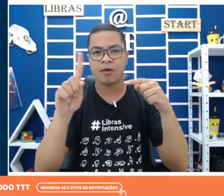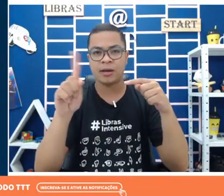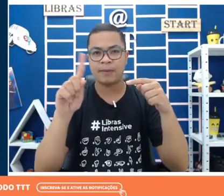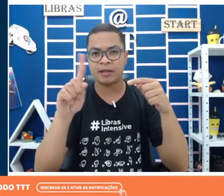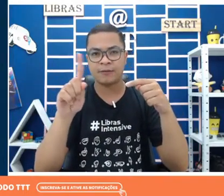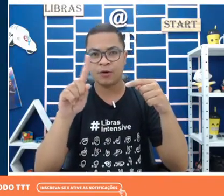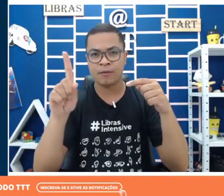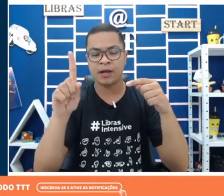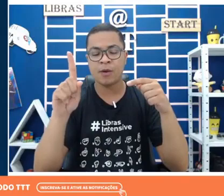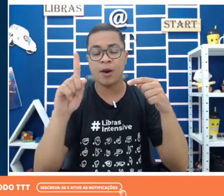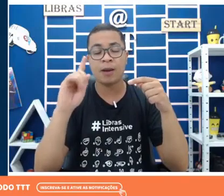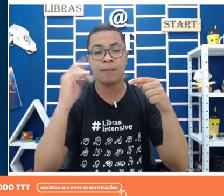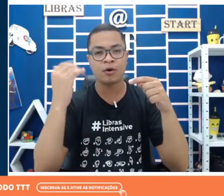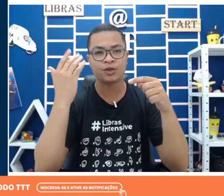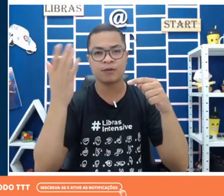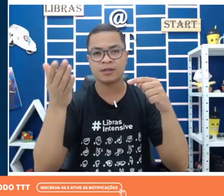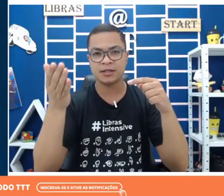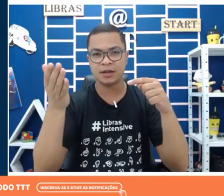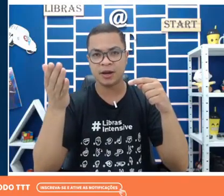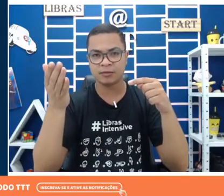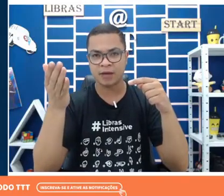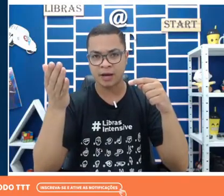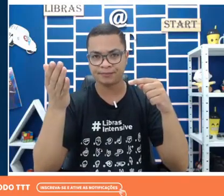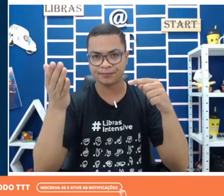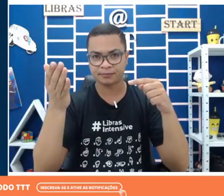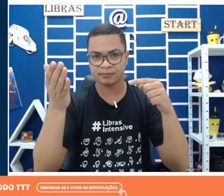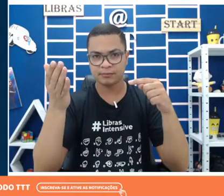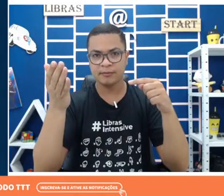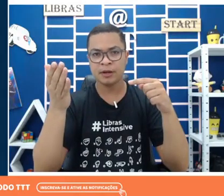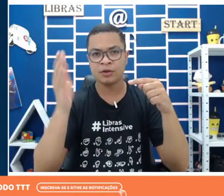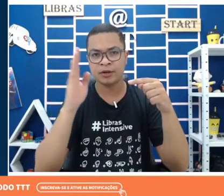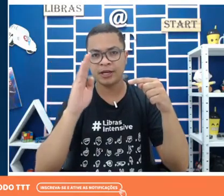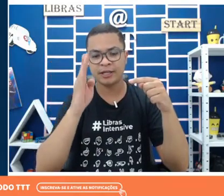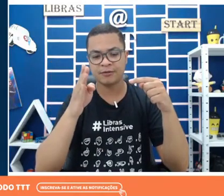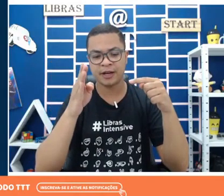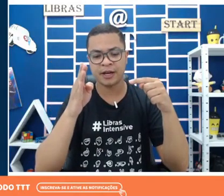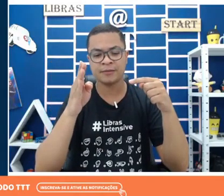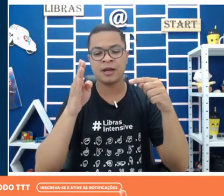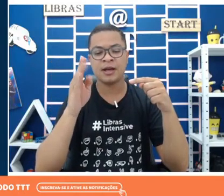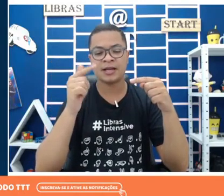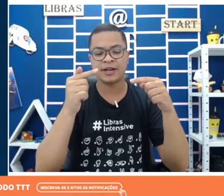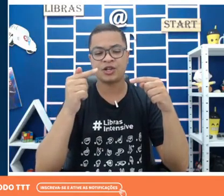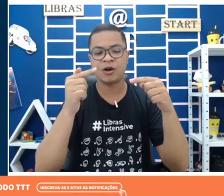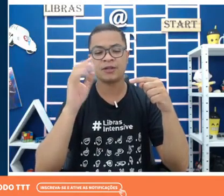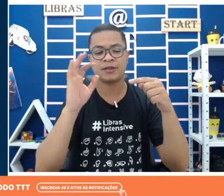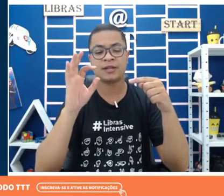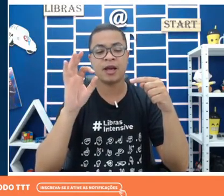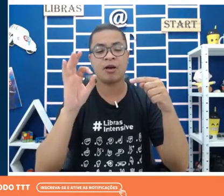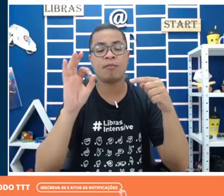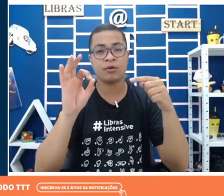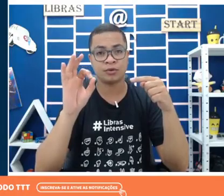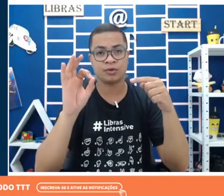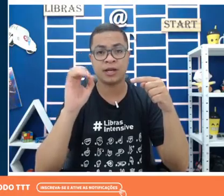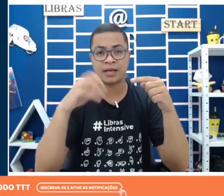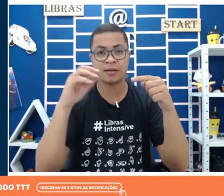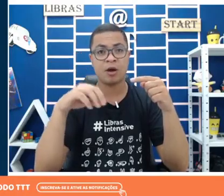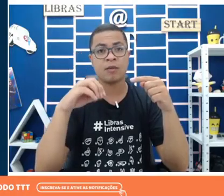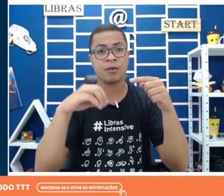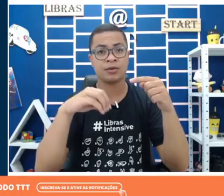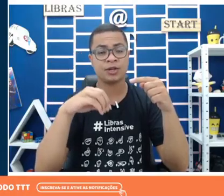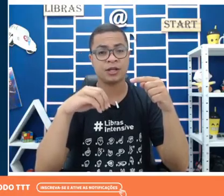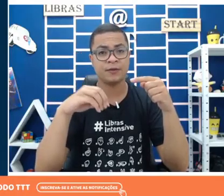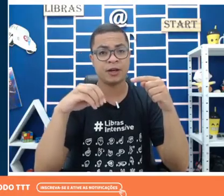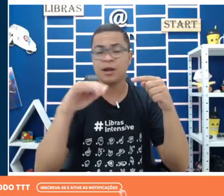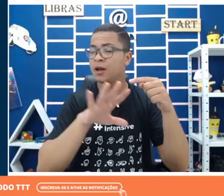não é a aula da plataforma, é uma aula bônus que vocês ganham, tá? Toda quinta-feira, às 7 horas, vocês têm aula bônus, que é essa